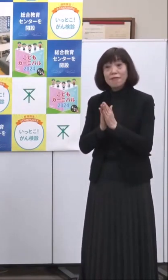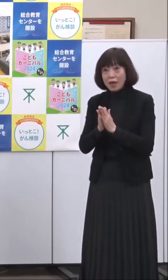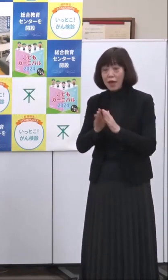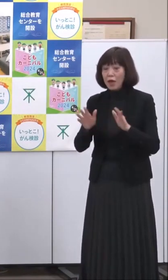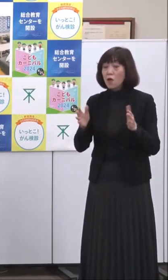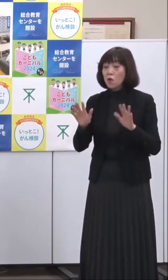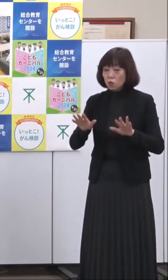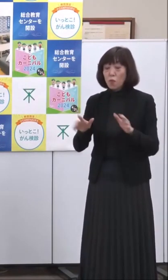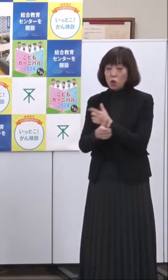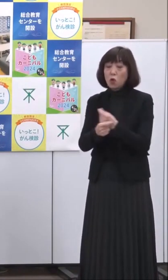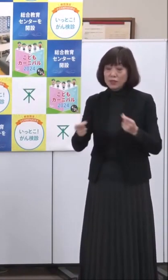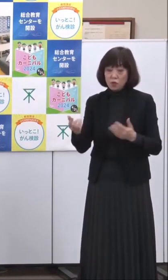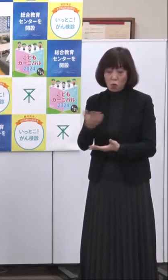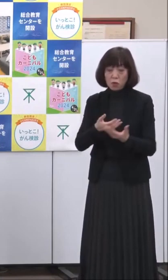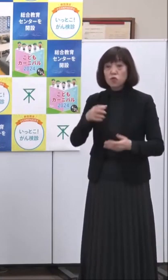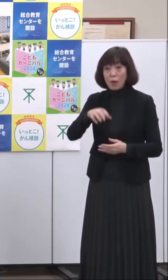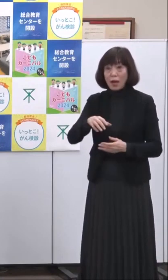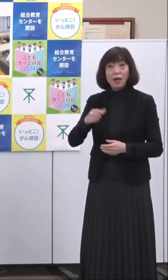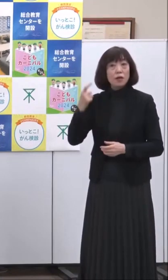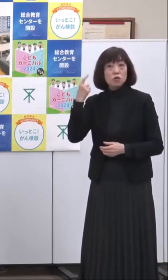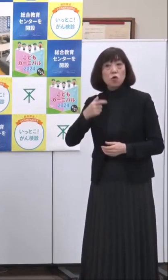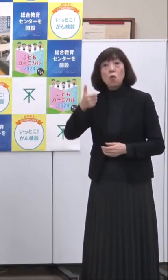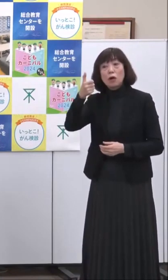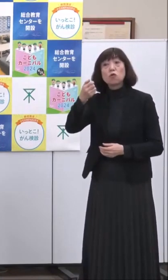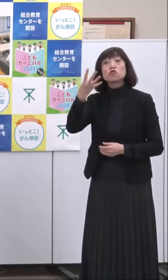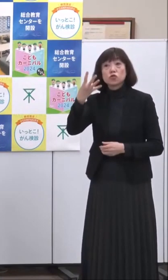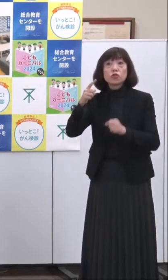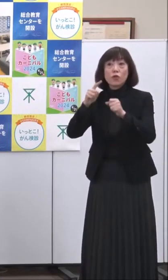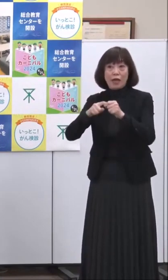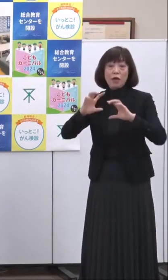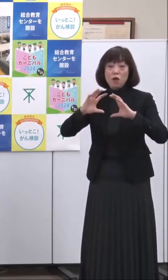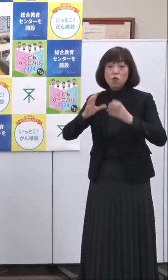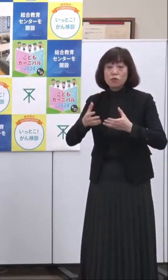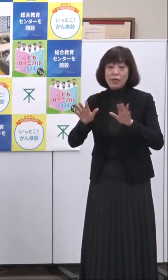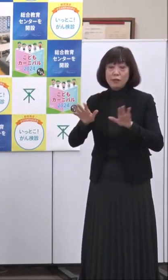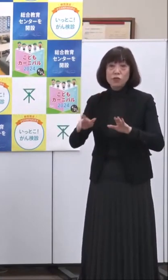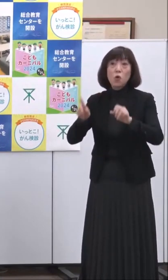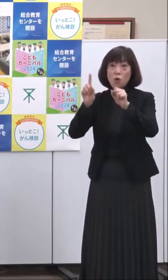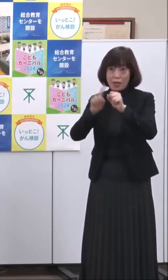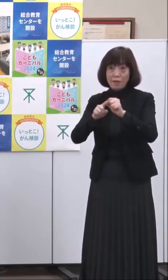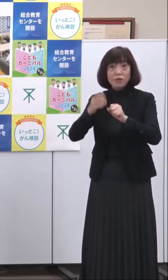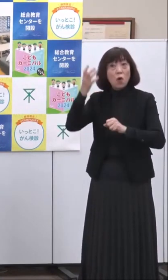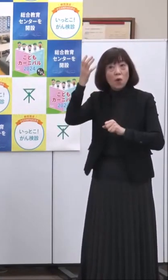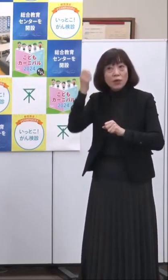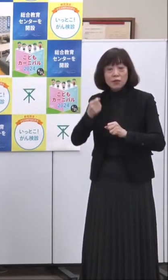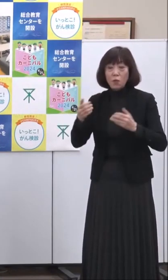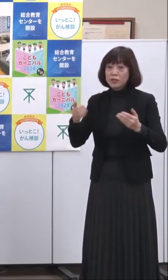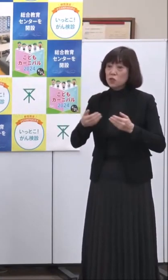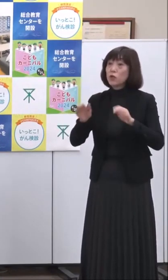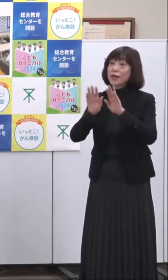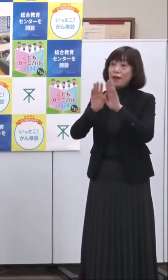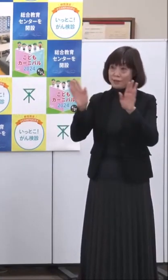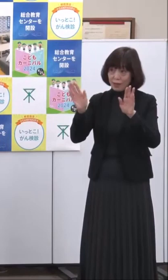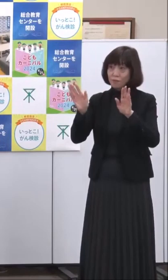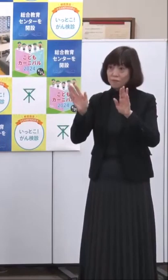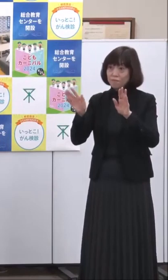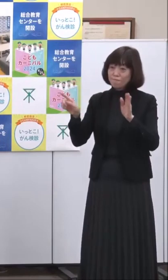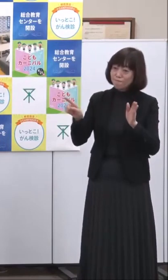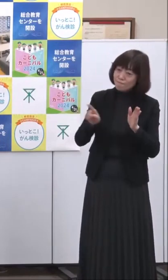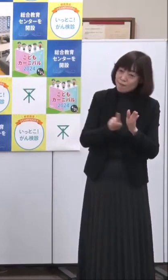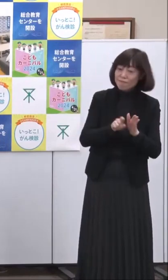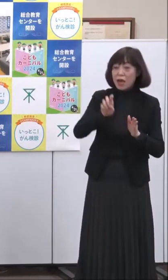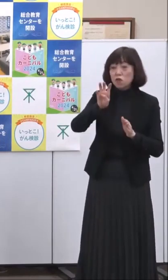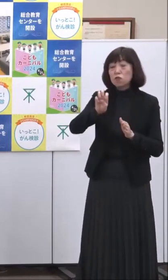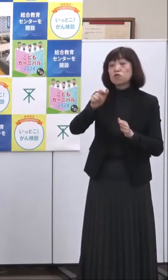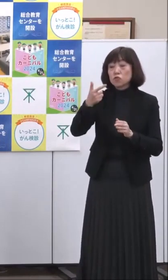交流の場として昭和54年の国際児童年に記念事業として開催して以来、実に46年